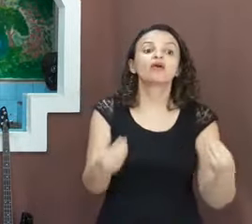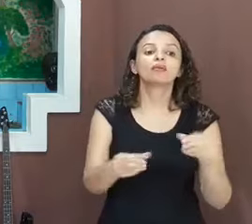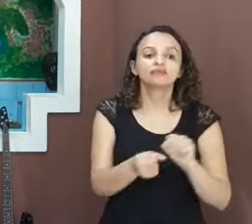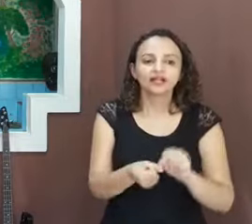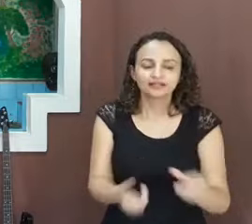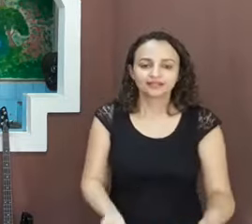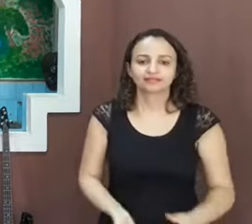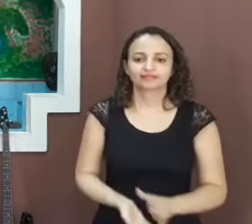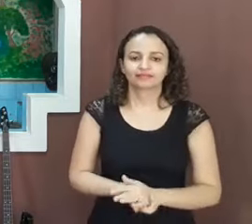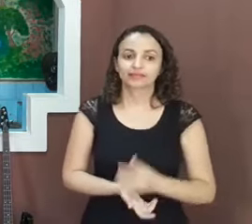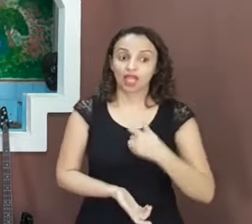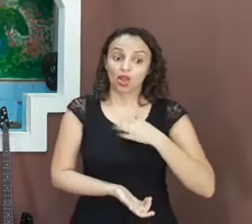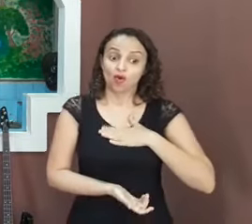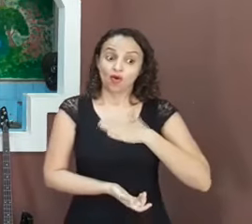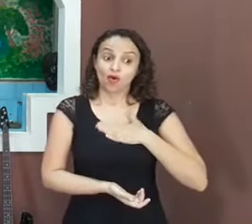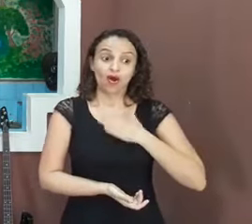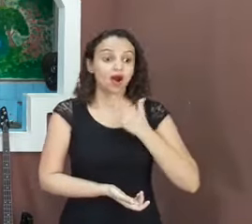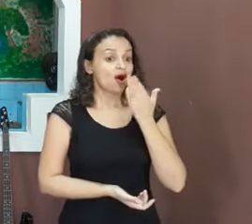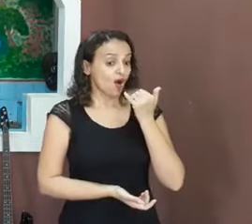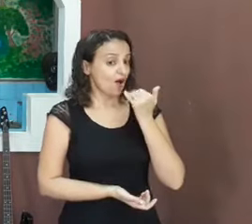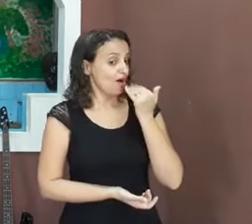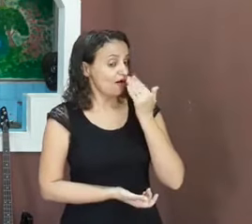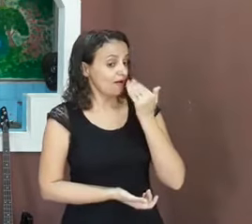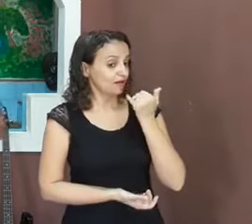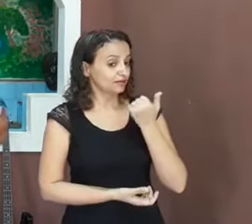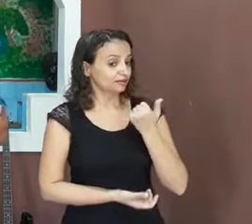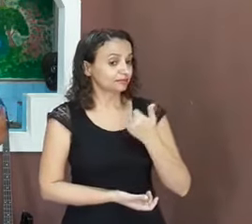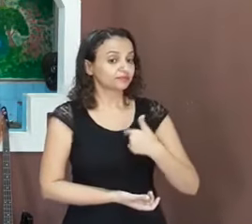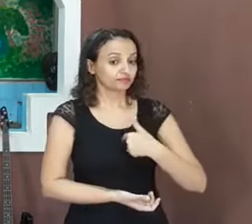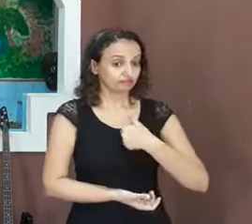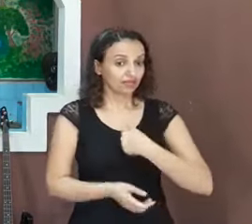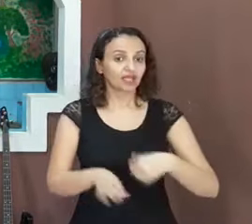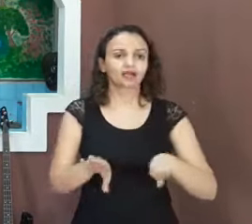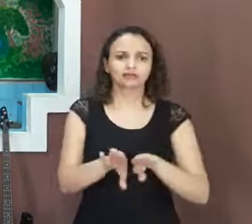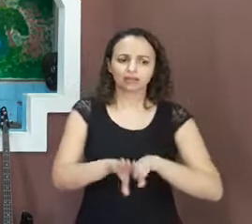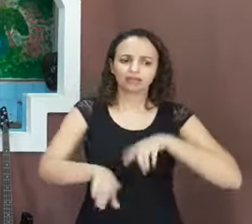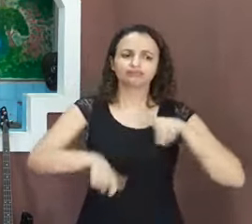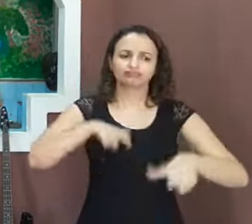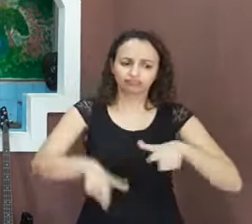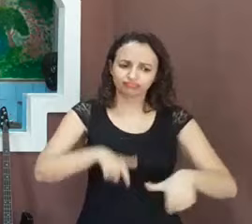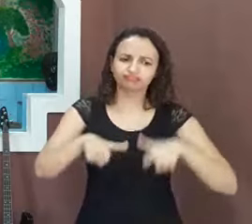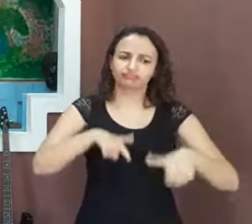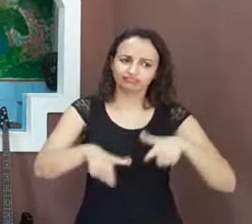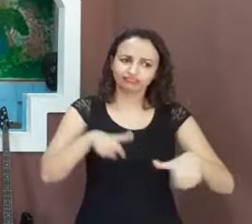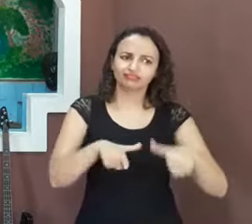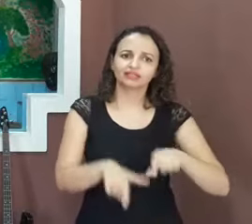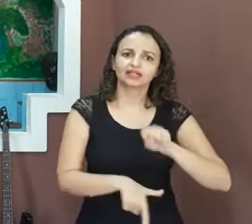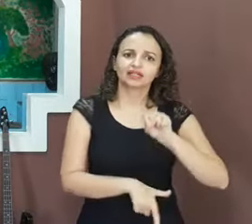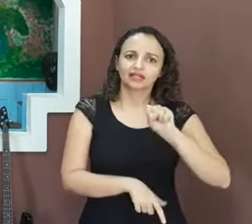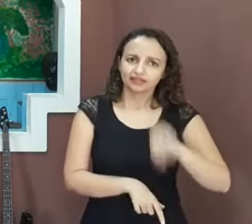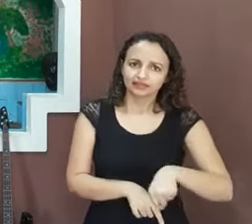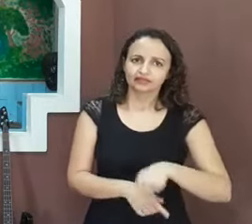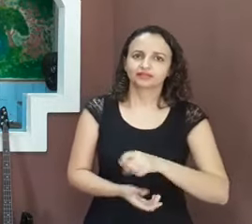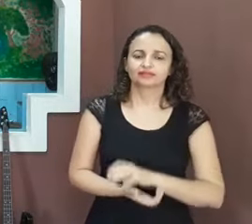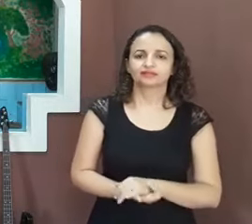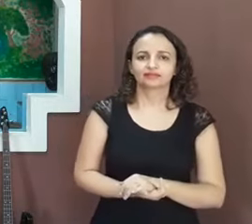Eu gosto de comer bem, e eu sou habilitado porque eu trabalho bem, então estou tranquilo.